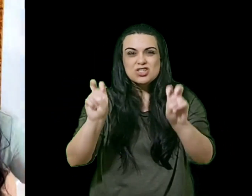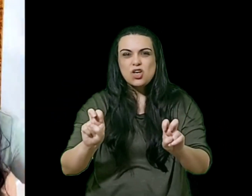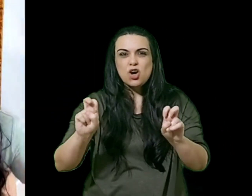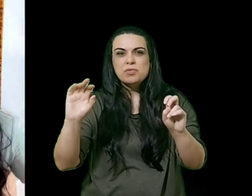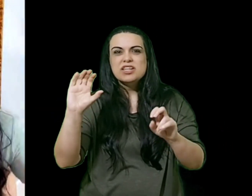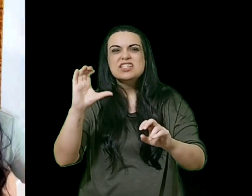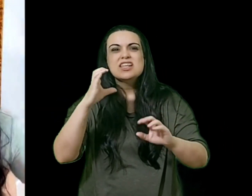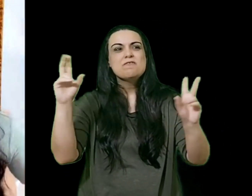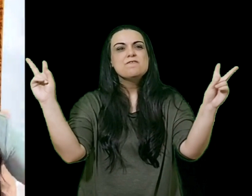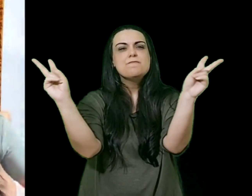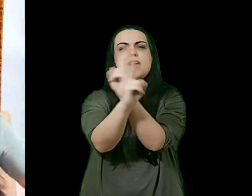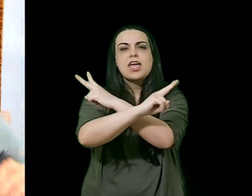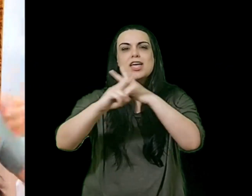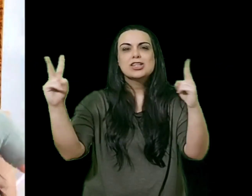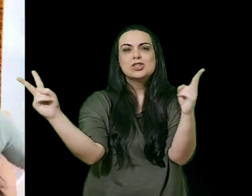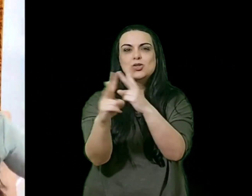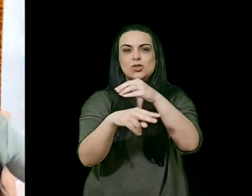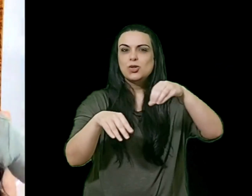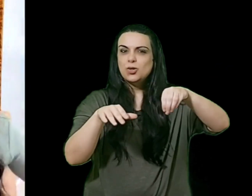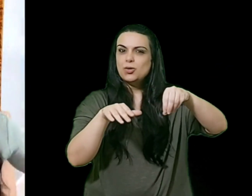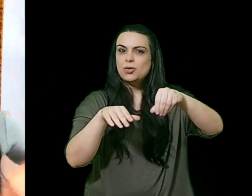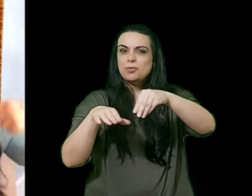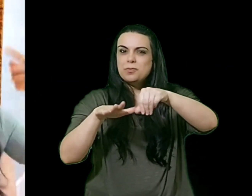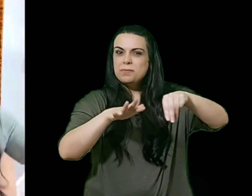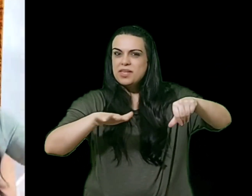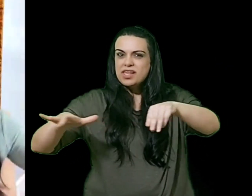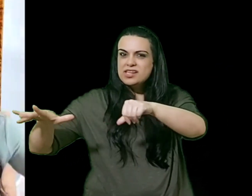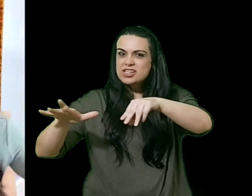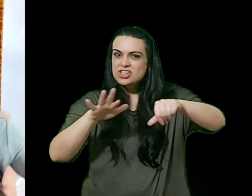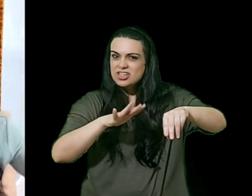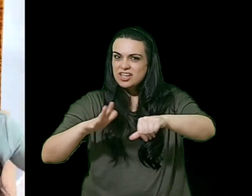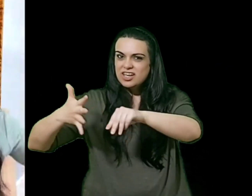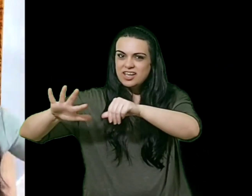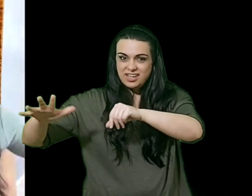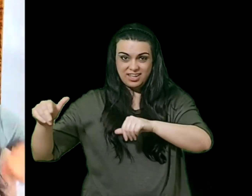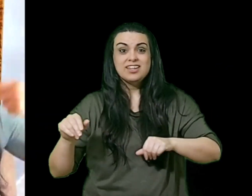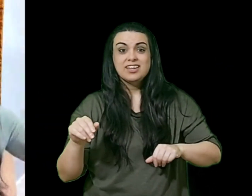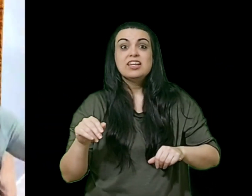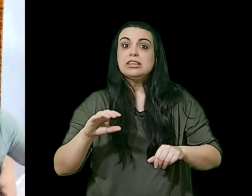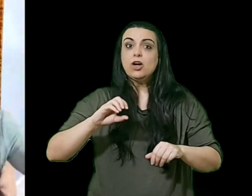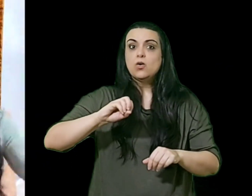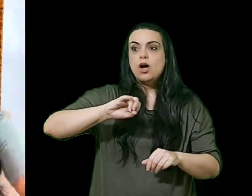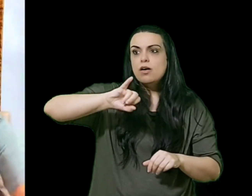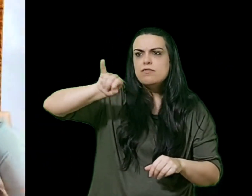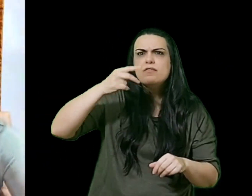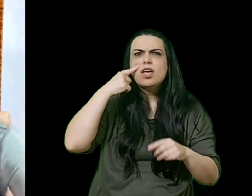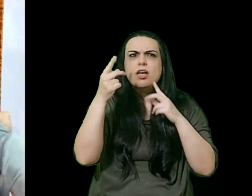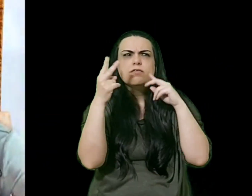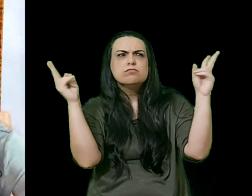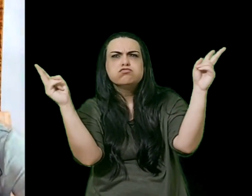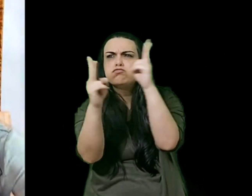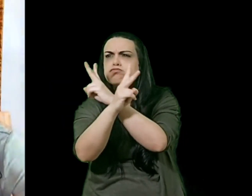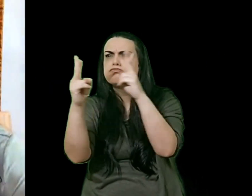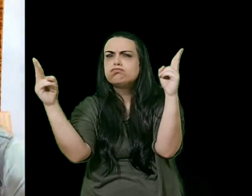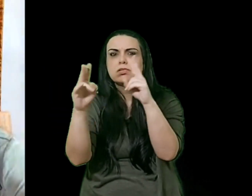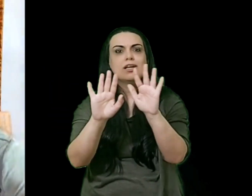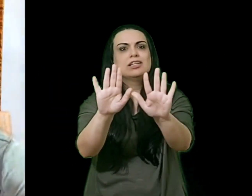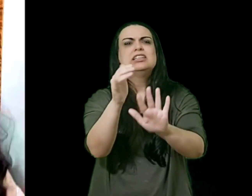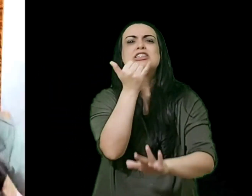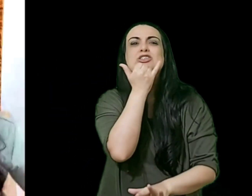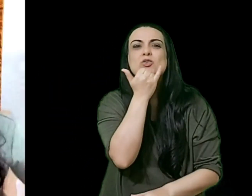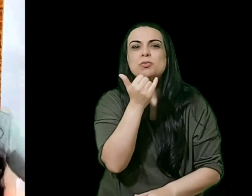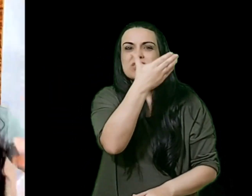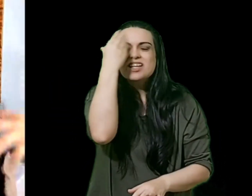Mediterrâneo. Então, oportunos, que gerou oportunidade, veio através... Ih, esqueci de tirar os comentários, foi mal,